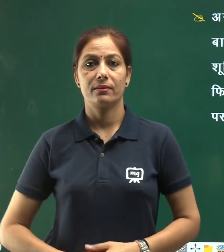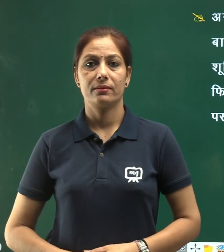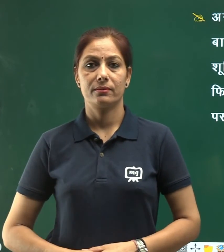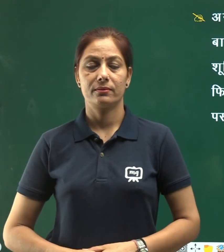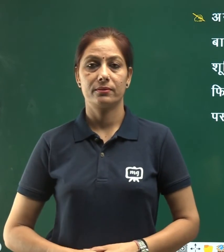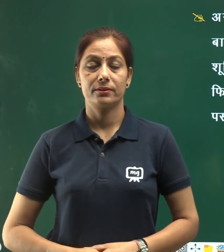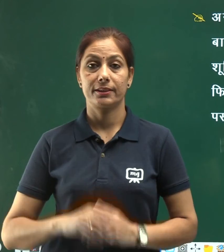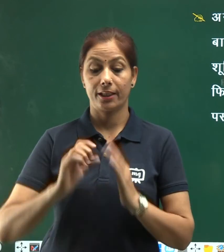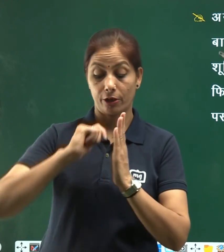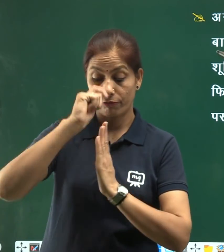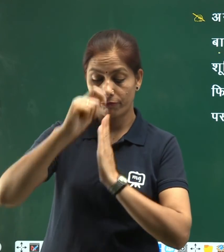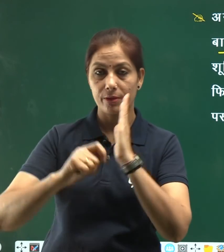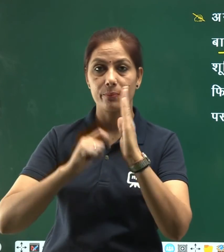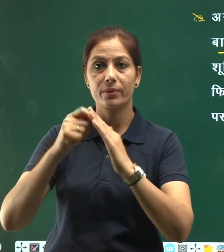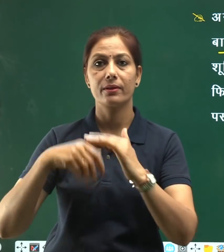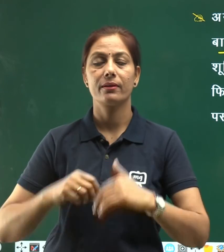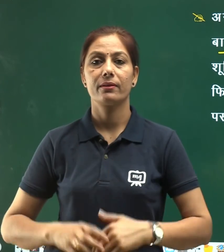फिल्म की